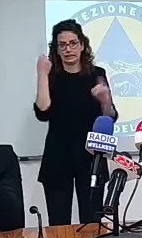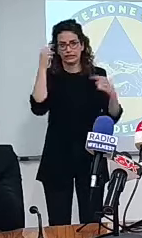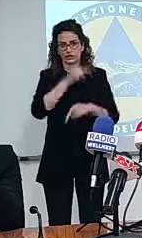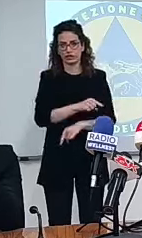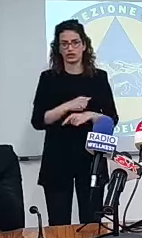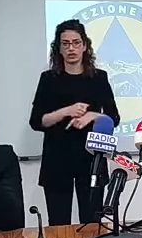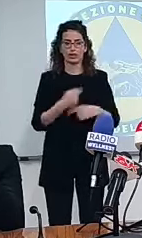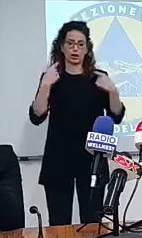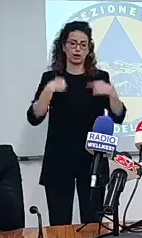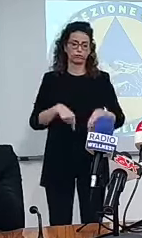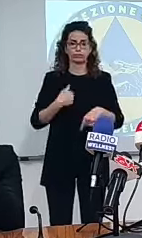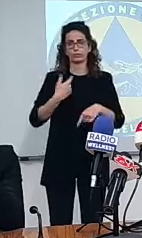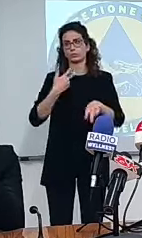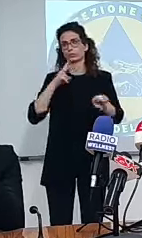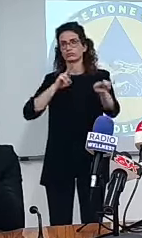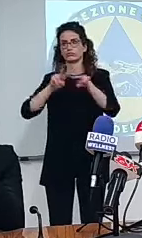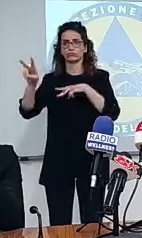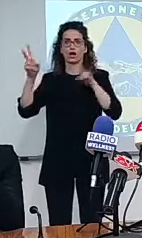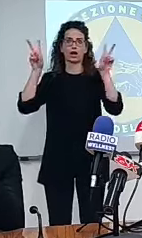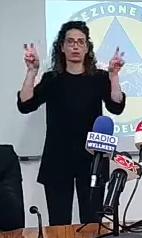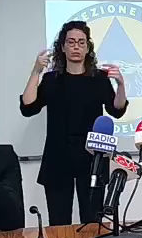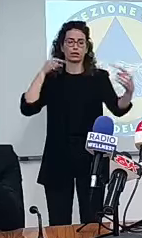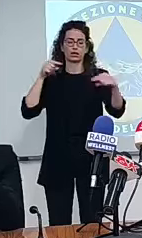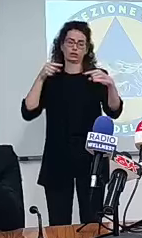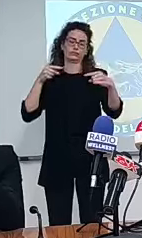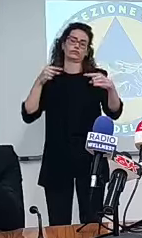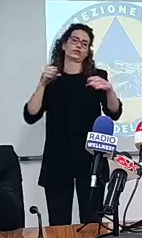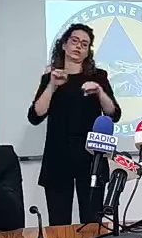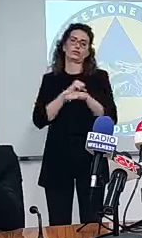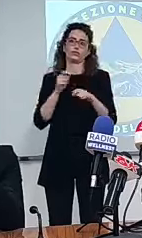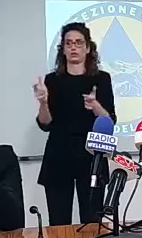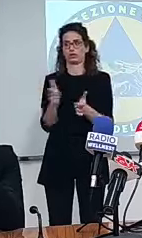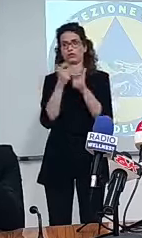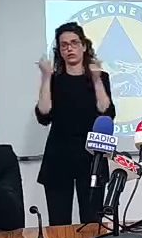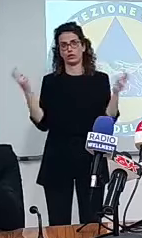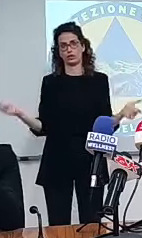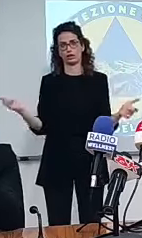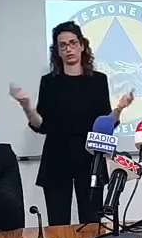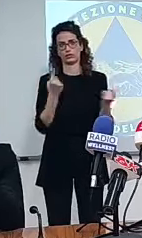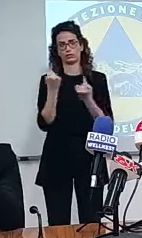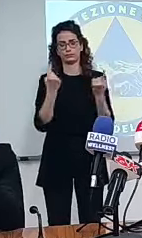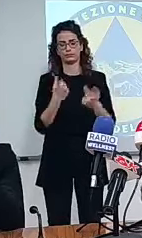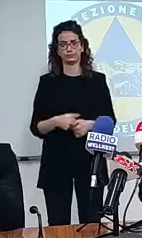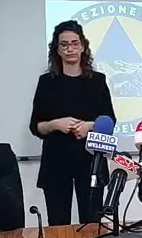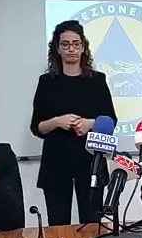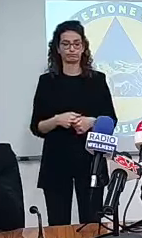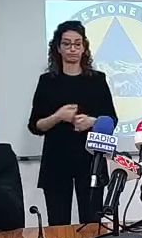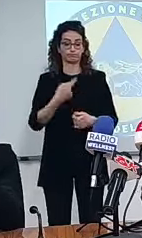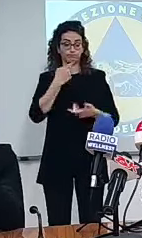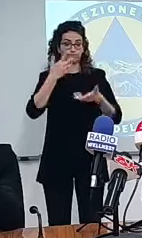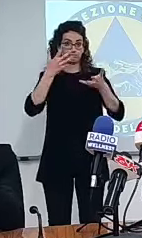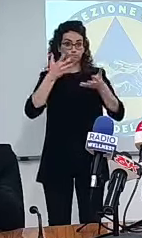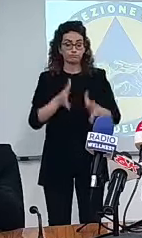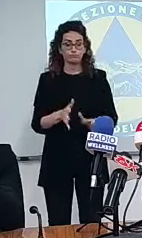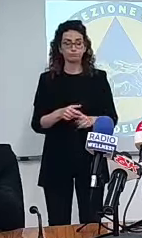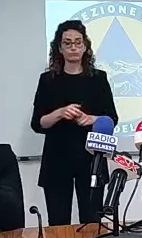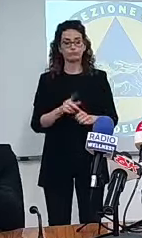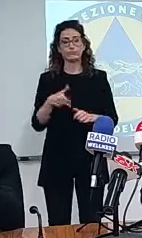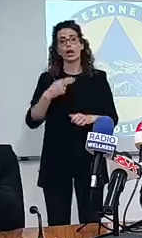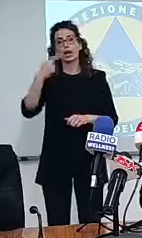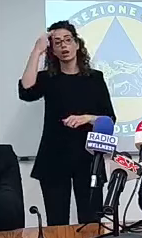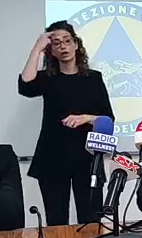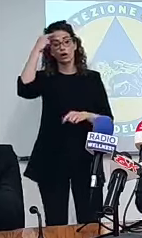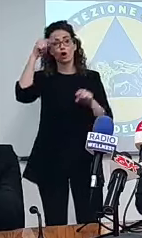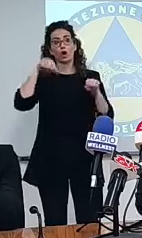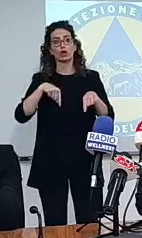diventi oggetto di discussione a livello nazionale mi sembra un po' esagerata sta storia. Detto questo, vi ricordo che